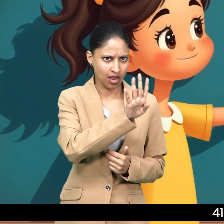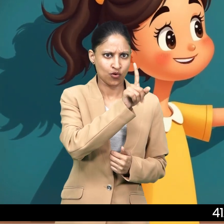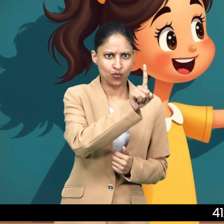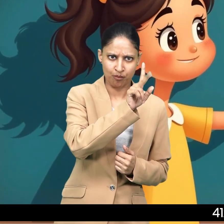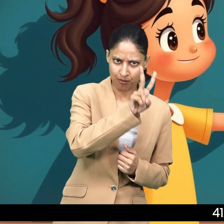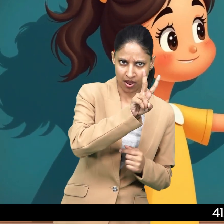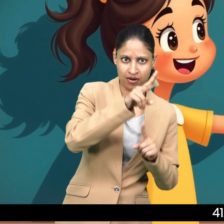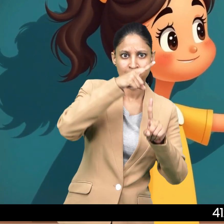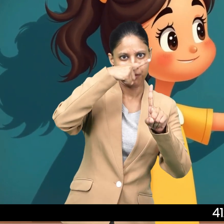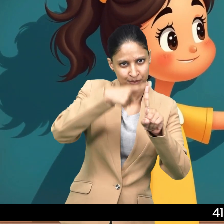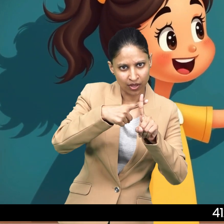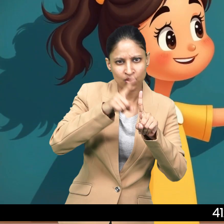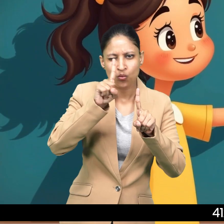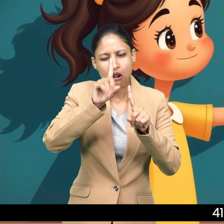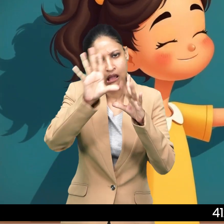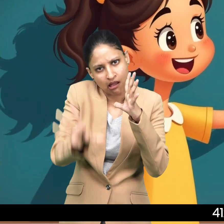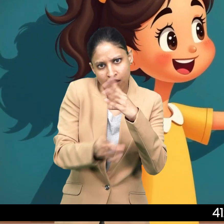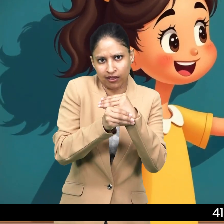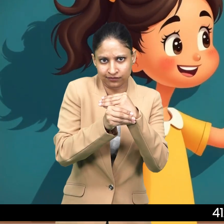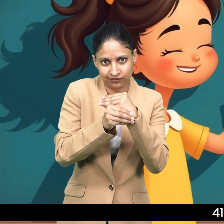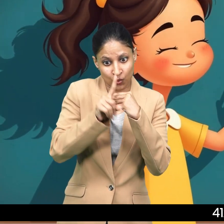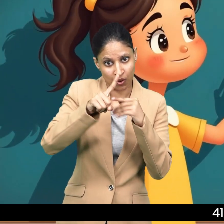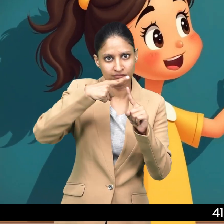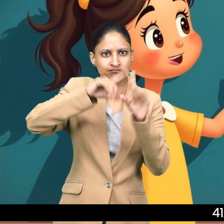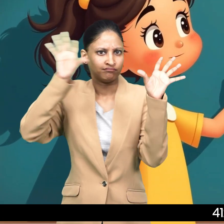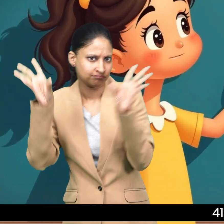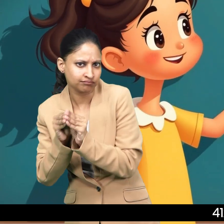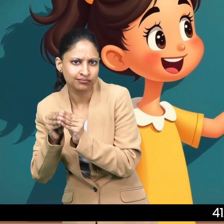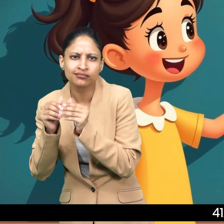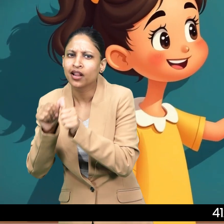412 अधिक 1 बरोबर 413.